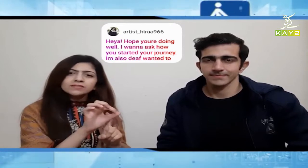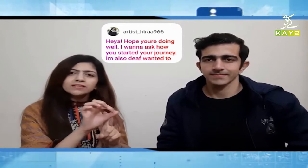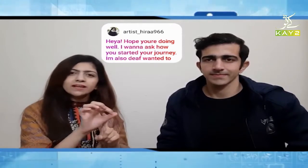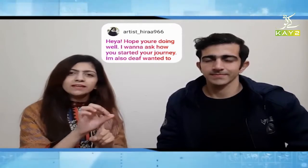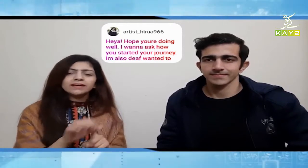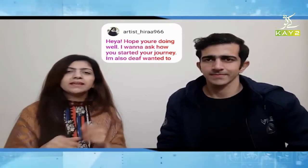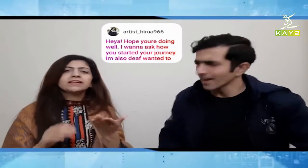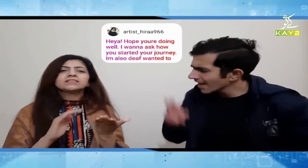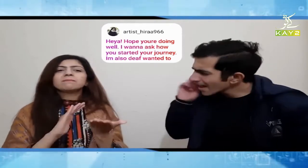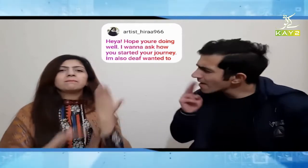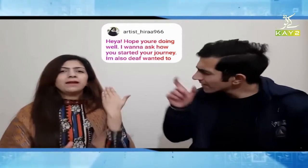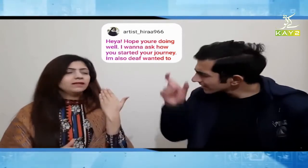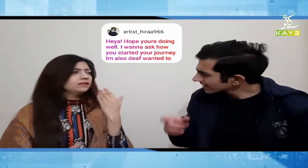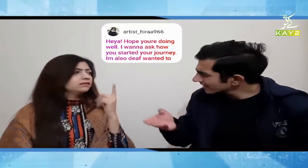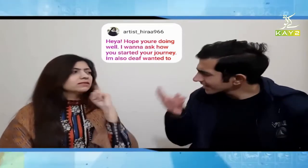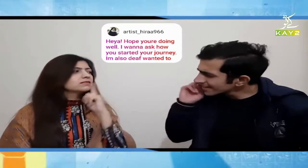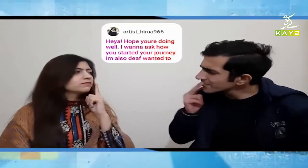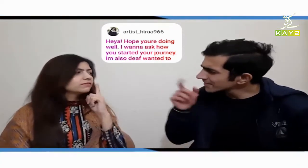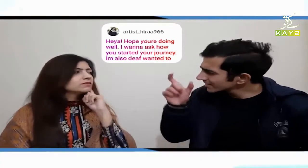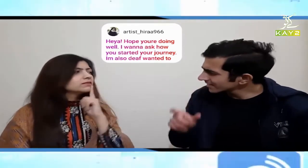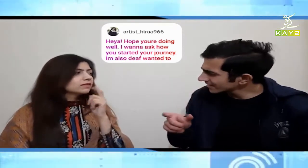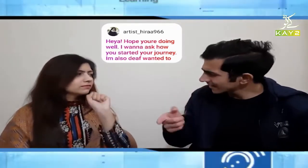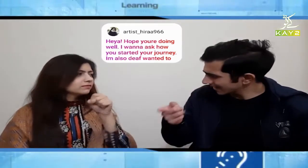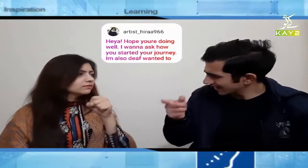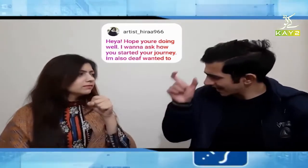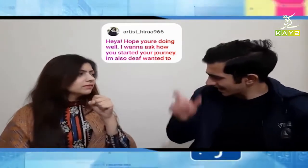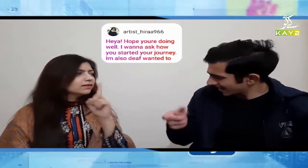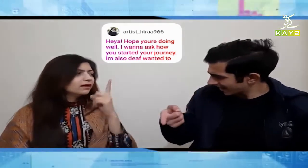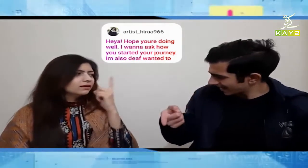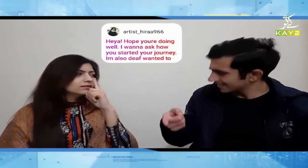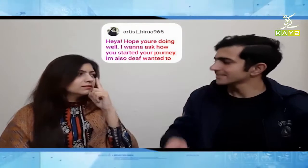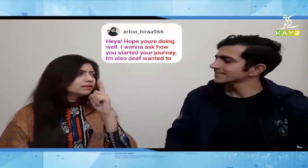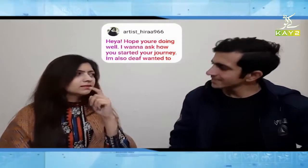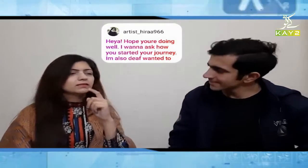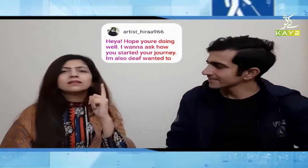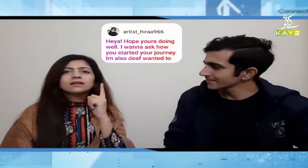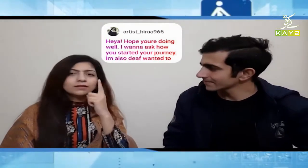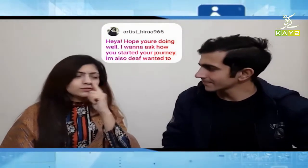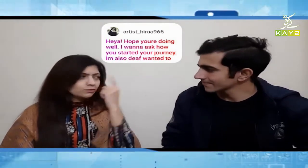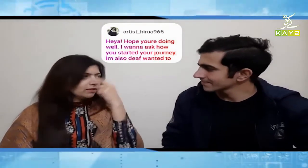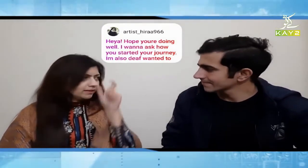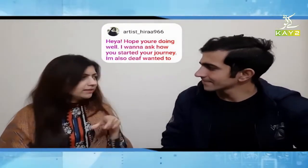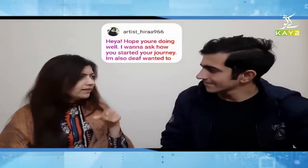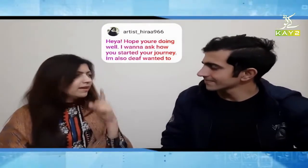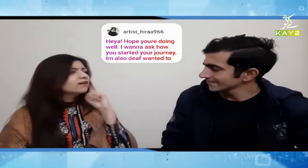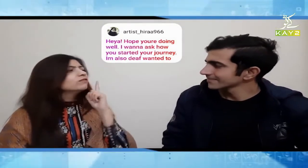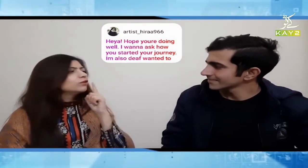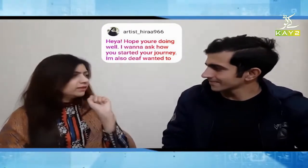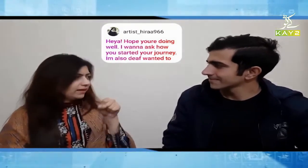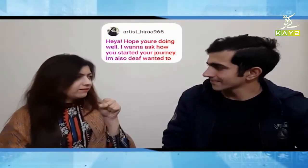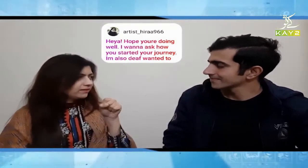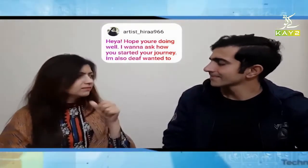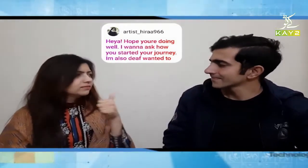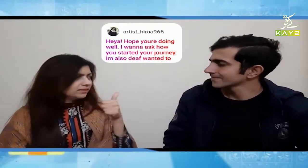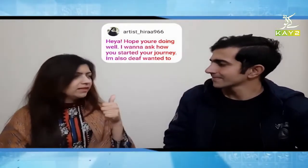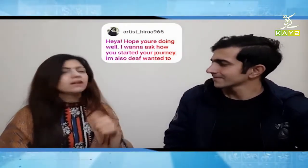वो क्वेश्चन कह रही है कि जब पहले ये स्टेप, हाँ लड़की, जो लड़की है वो